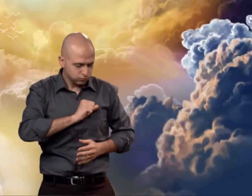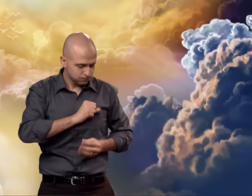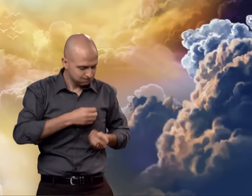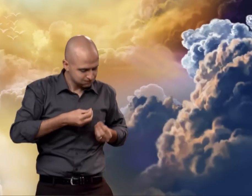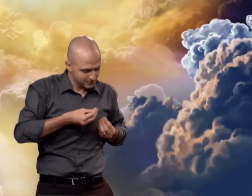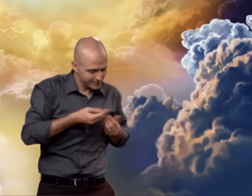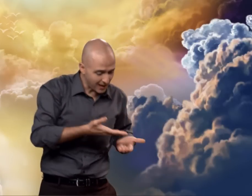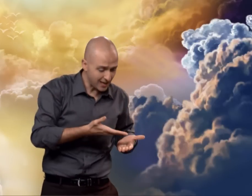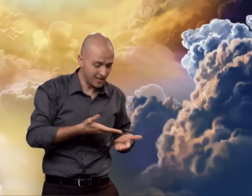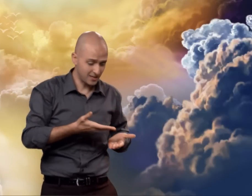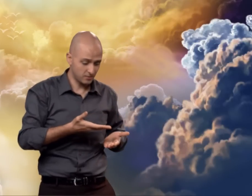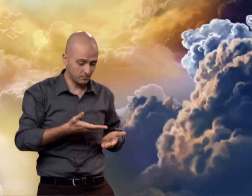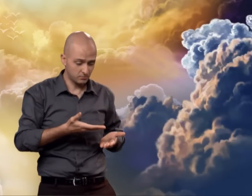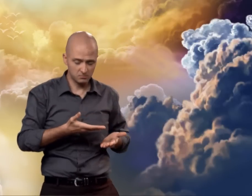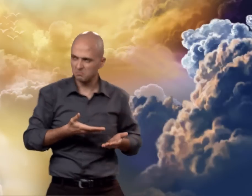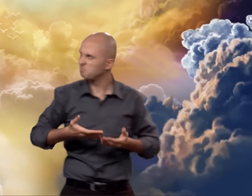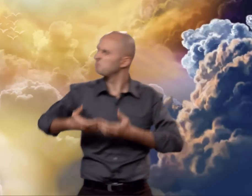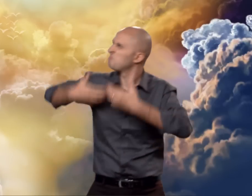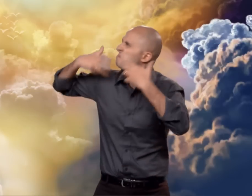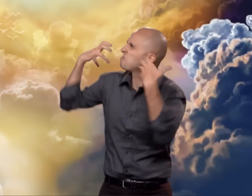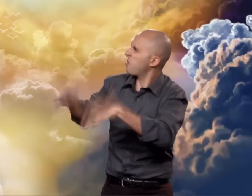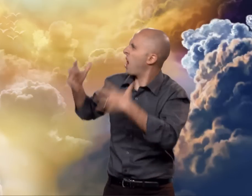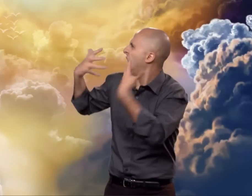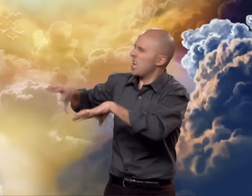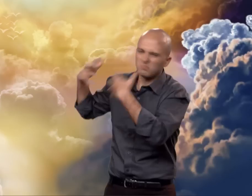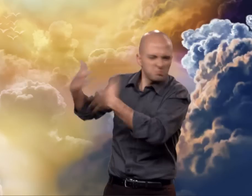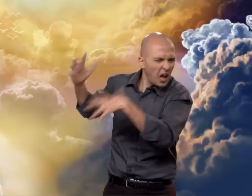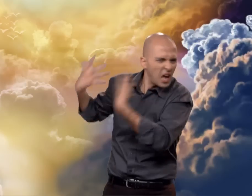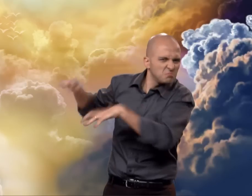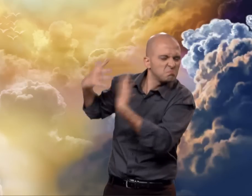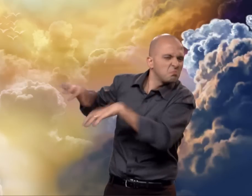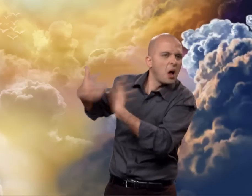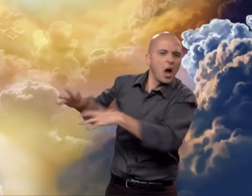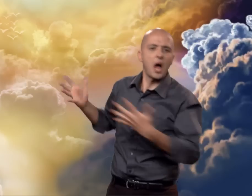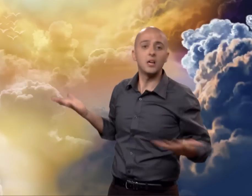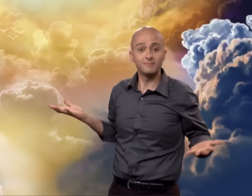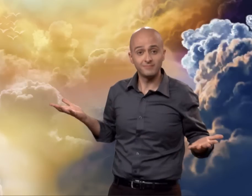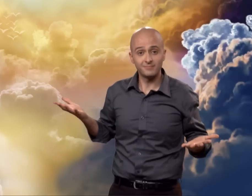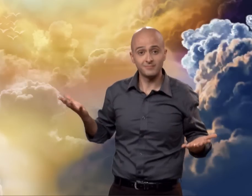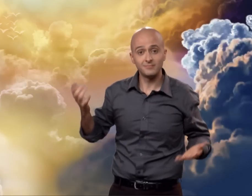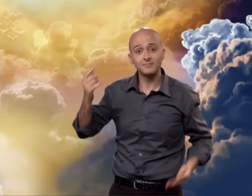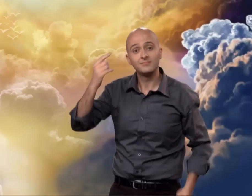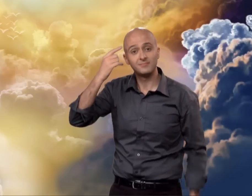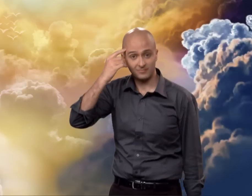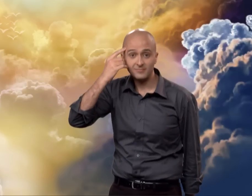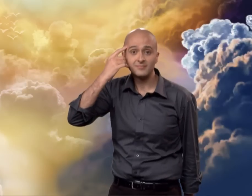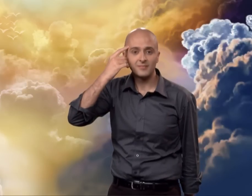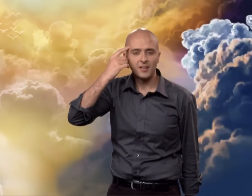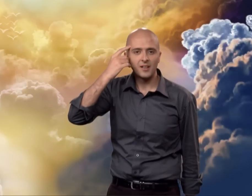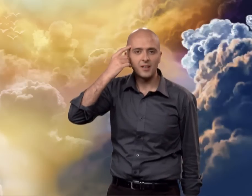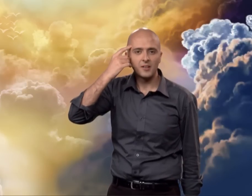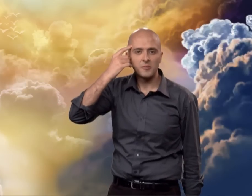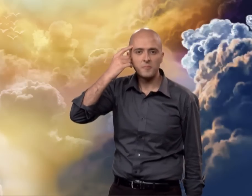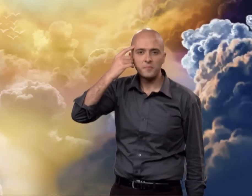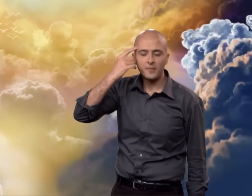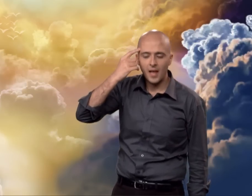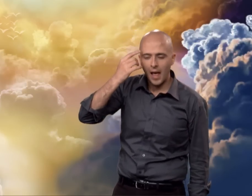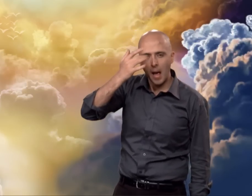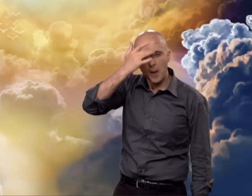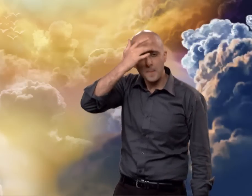túmulo serão quebradas e os mortos em Cristo ressuscitarão para a vida eterna. Todos serão julgados de acordo com as coisas